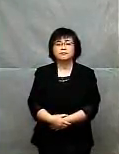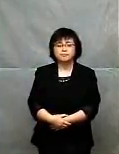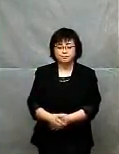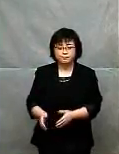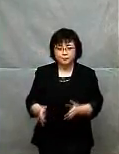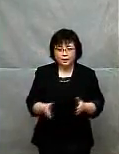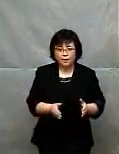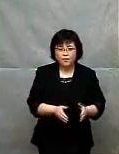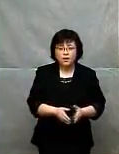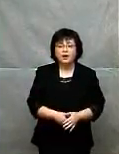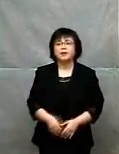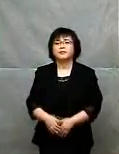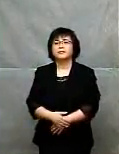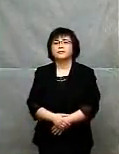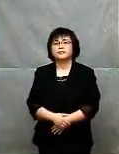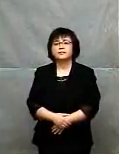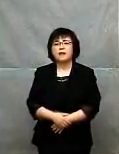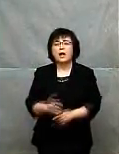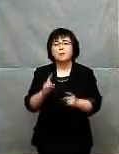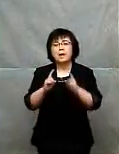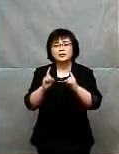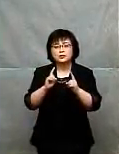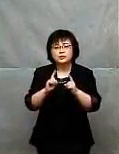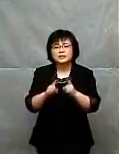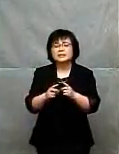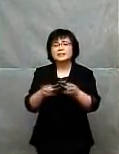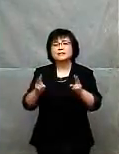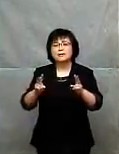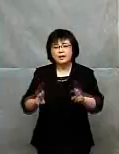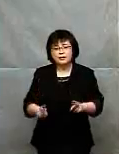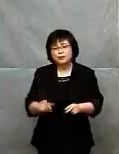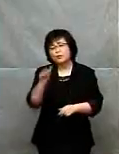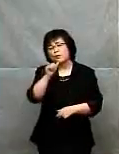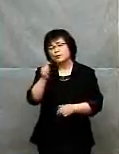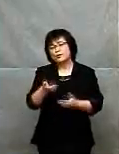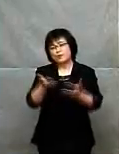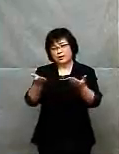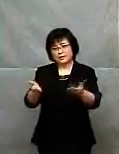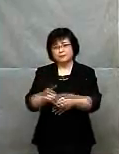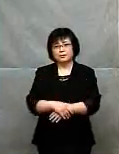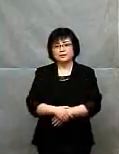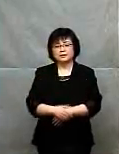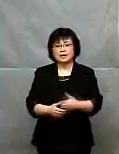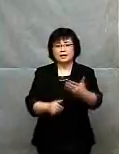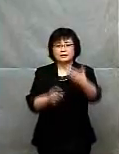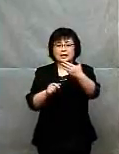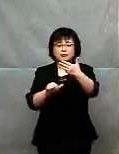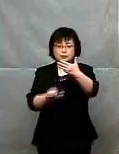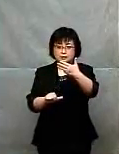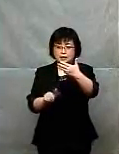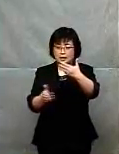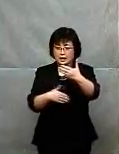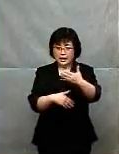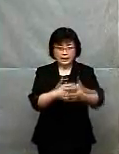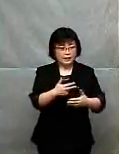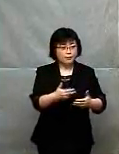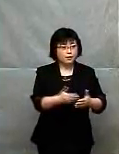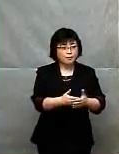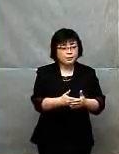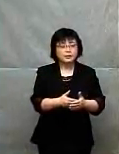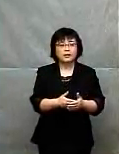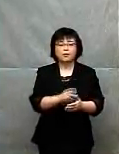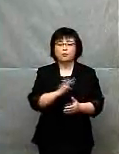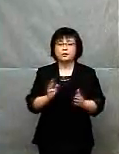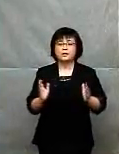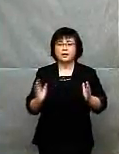それでは恒例となりました祭りやイベントのご紹介であります。8月5日から7日まで